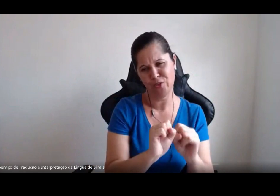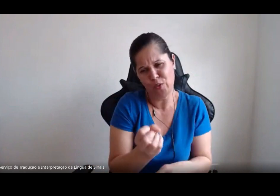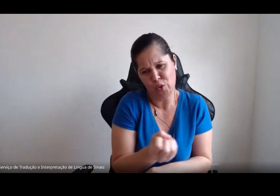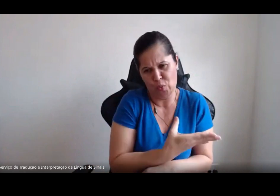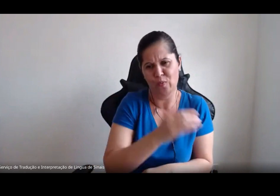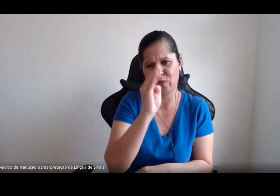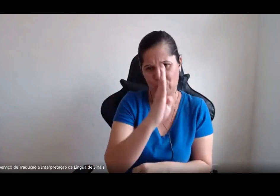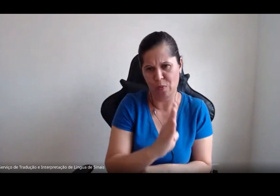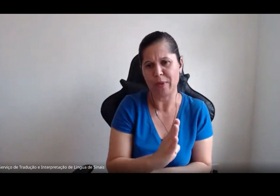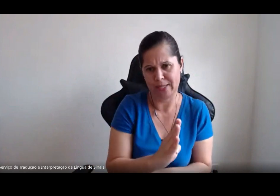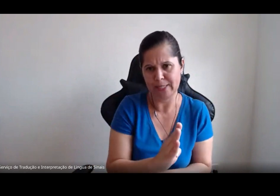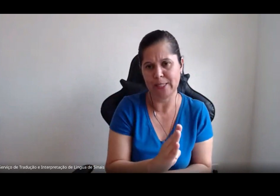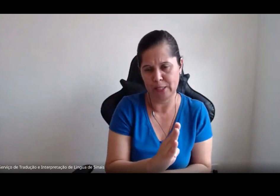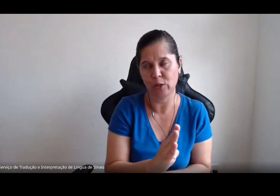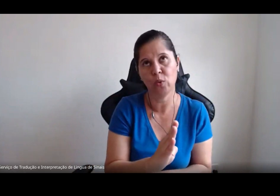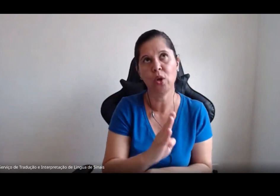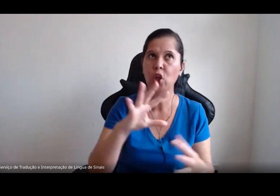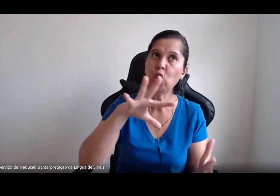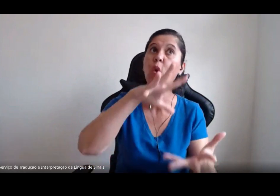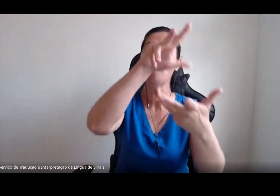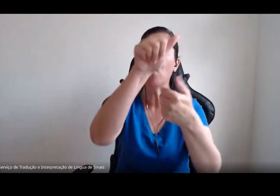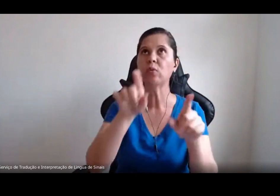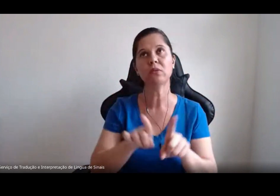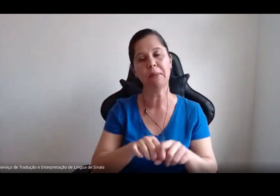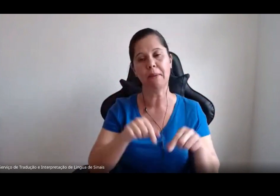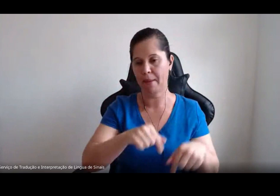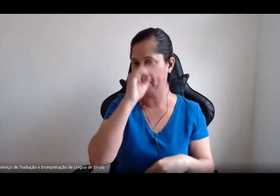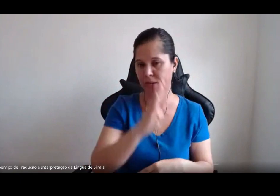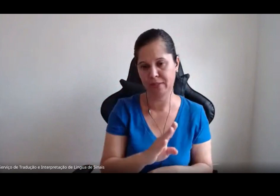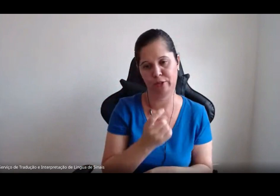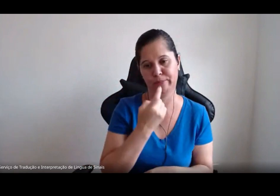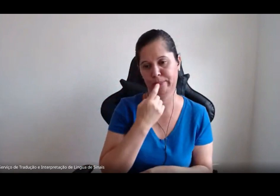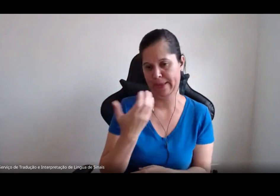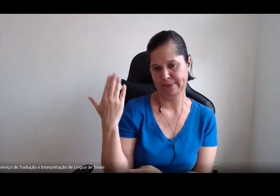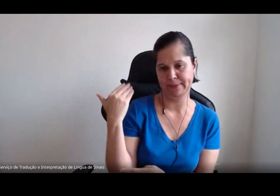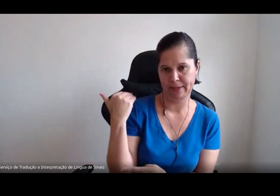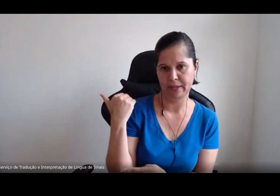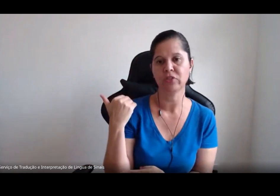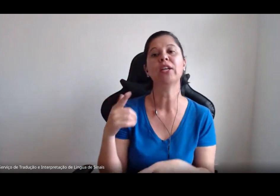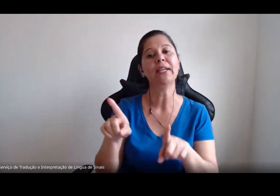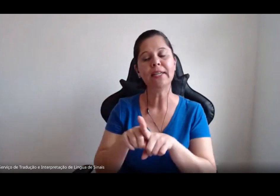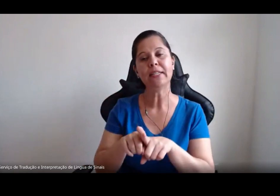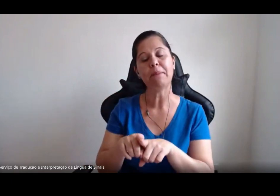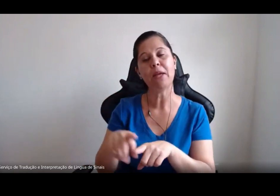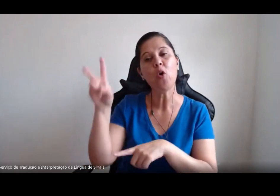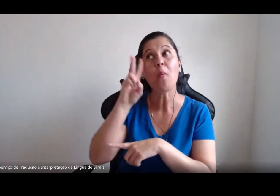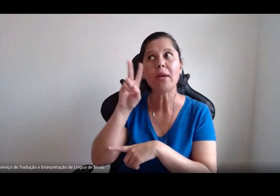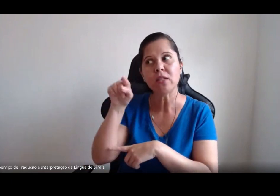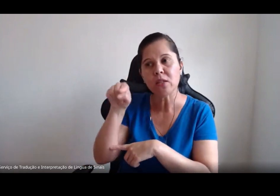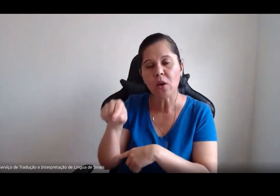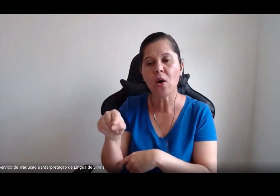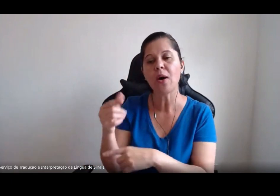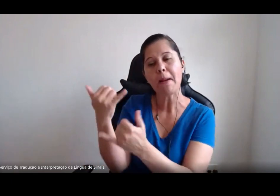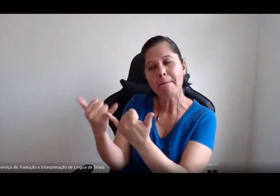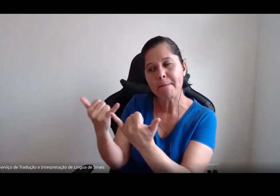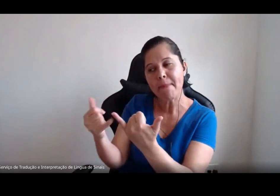é até mais recente aqui no nosso país, de maneira geral no mundo, mas aqui no nosso país. E ela passa por alguma coisa parecida